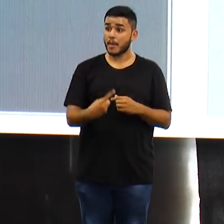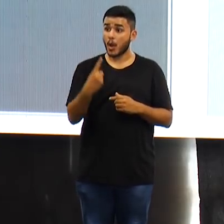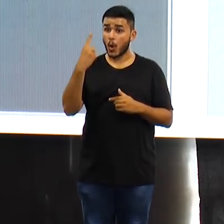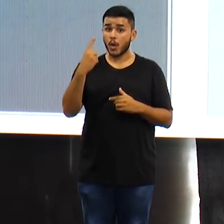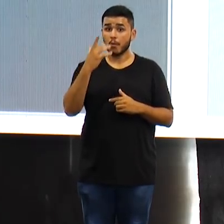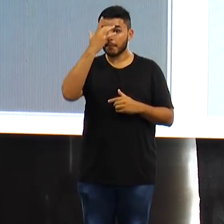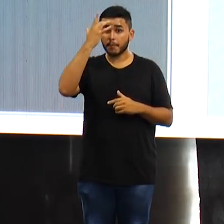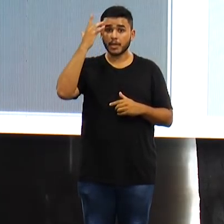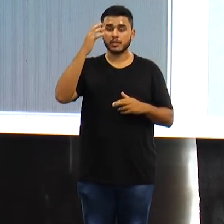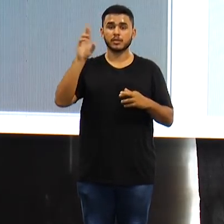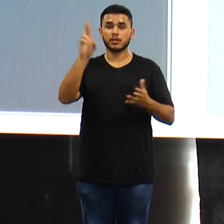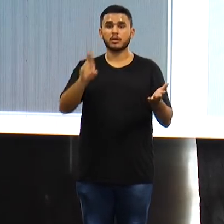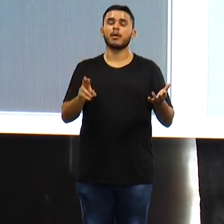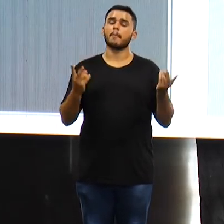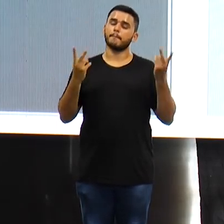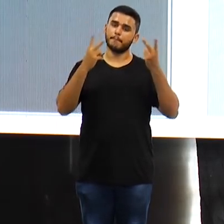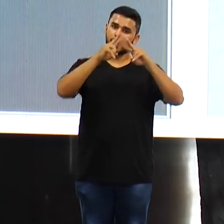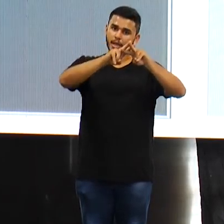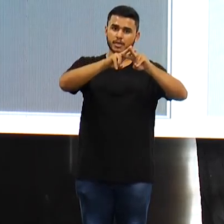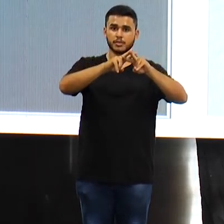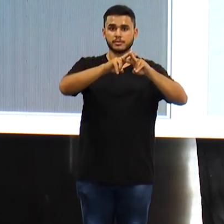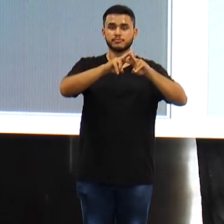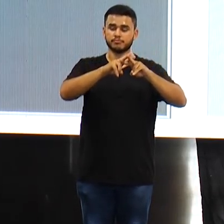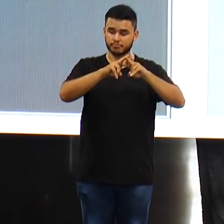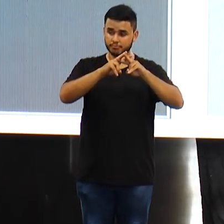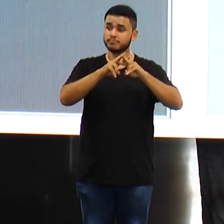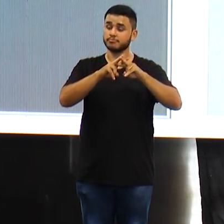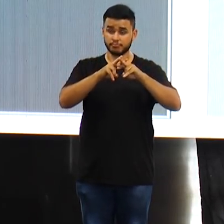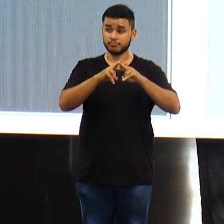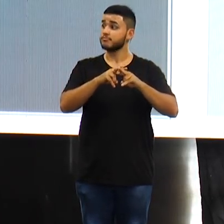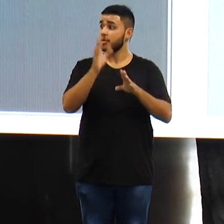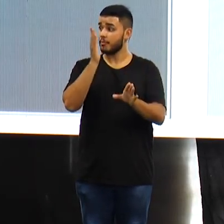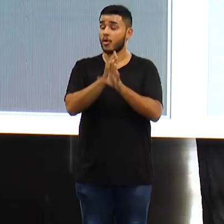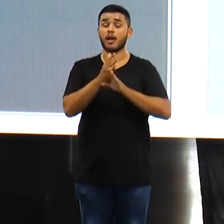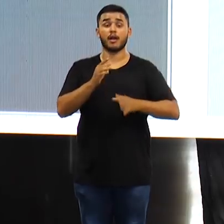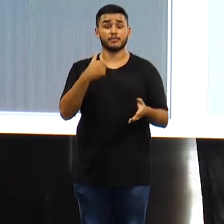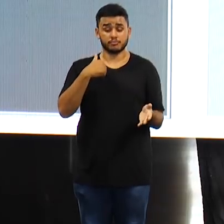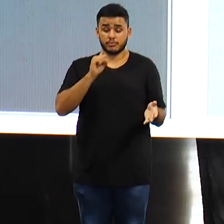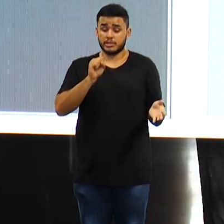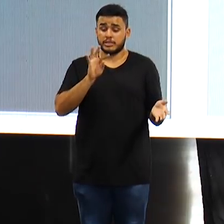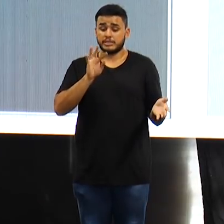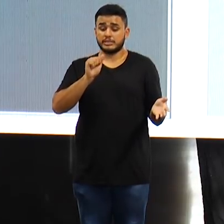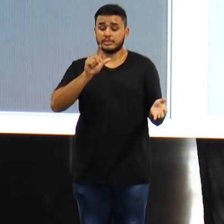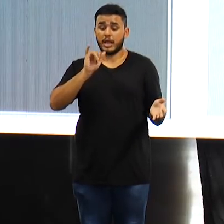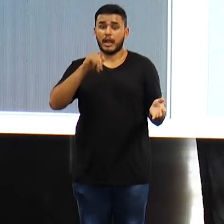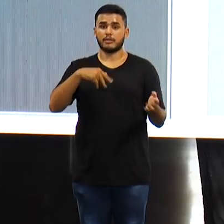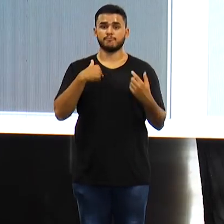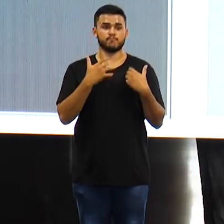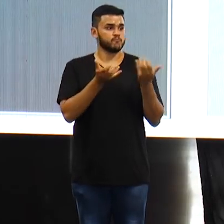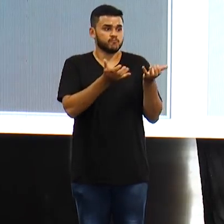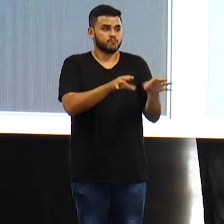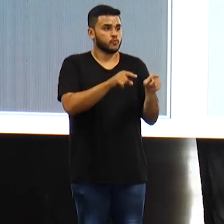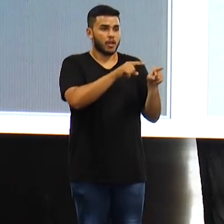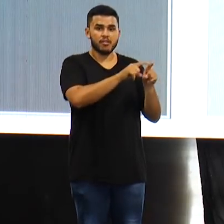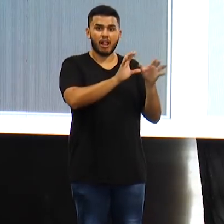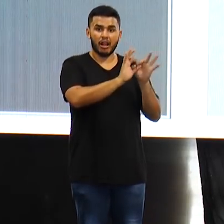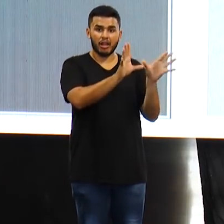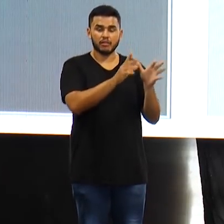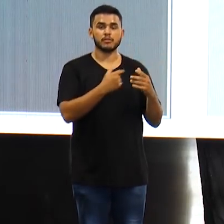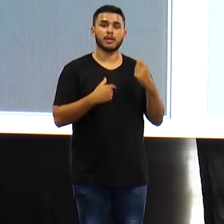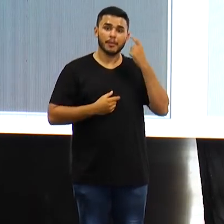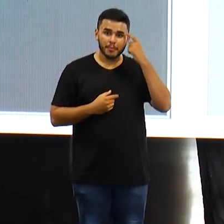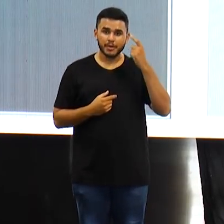russos foram presos por Stalin. É o que a gente vai ter das grandes prisões da Sibéria,